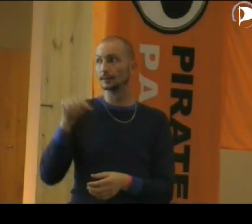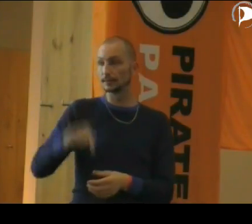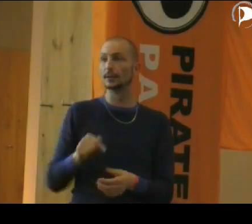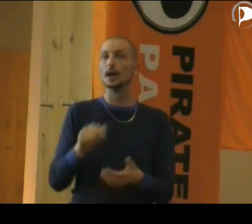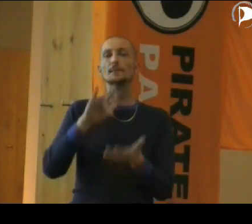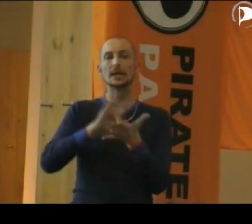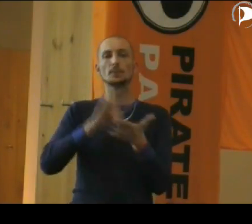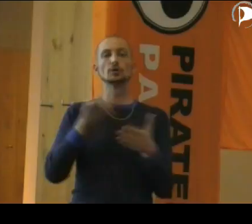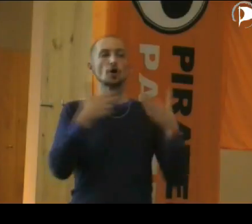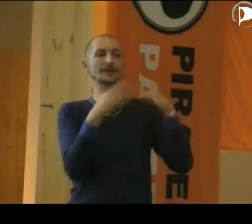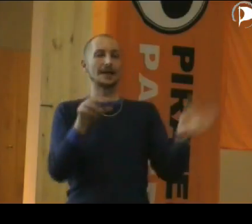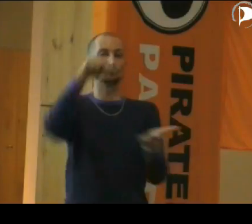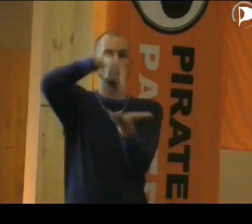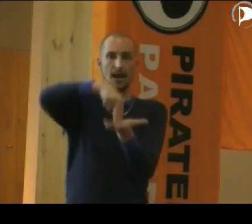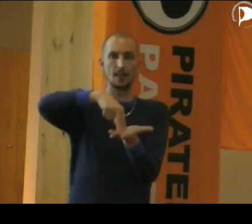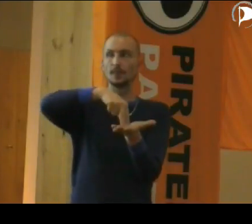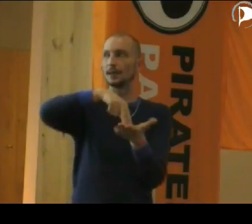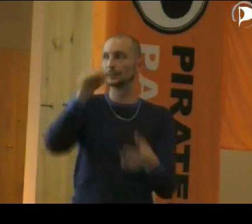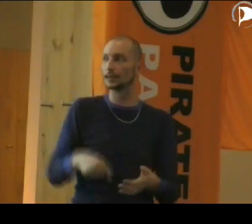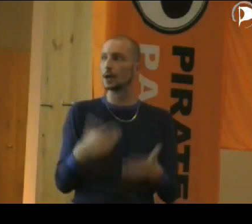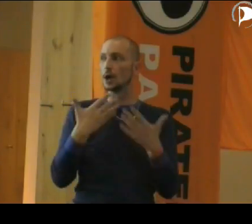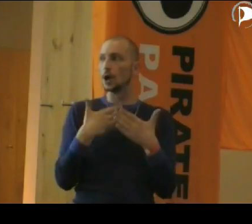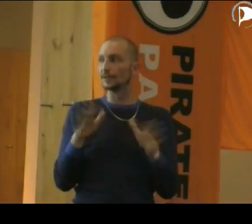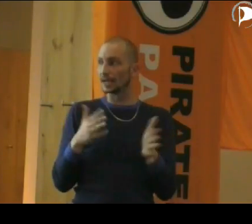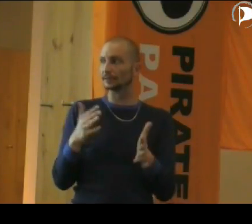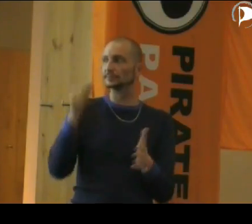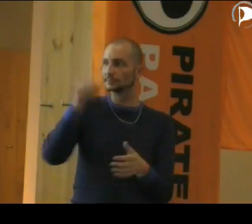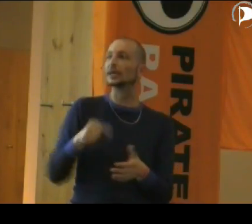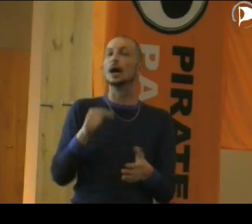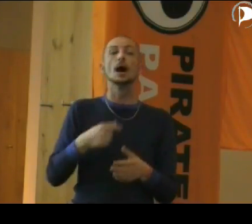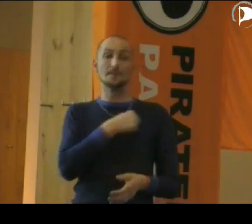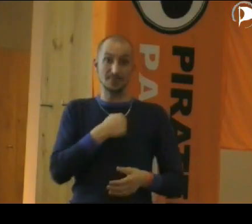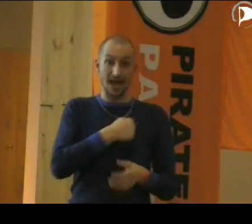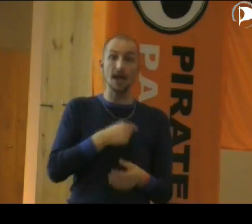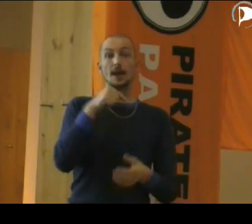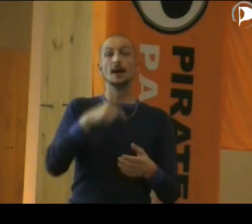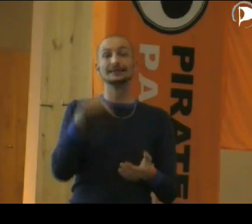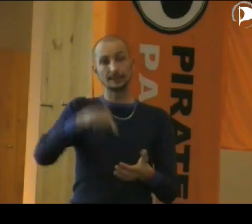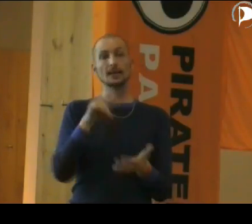zu geben april in die öffentlichkeit drängen was ein wirklich gefährlich